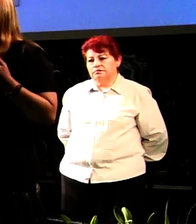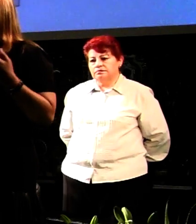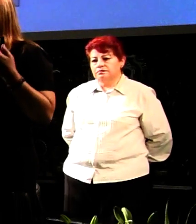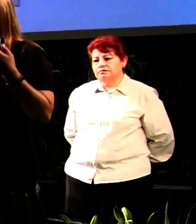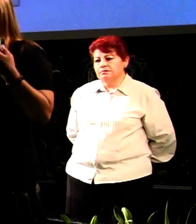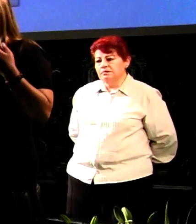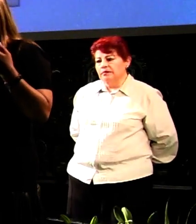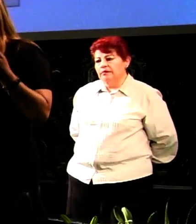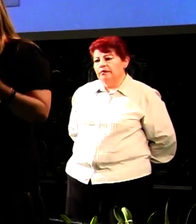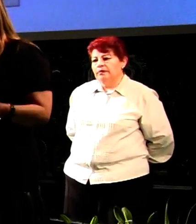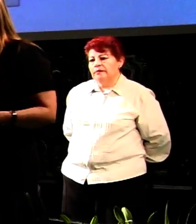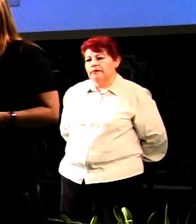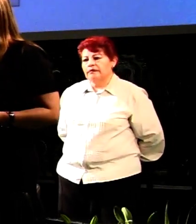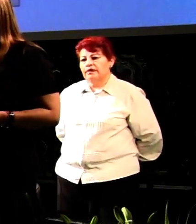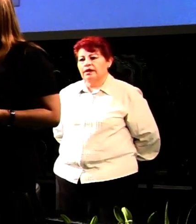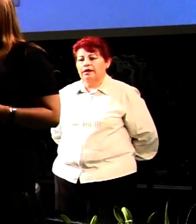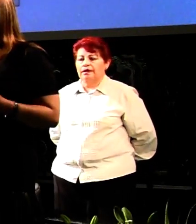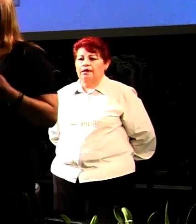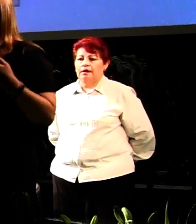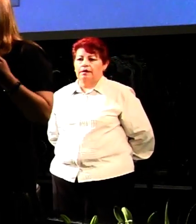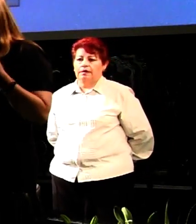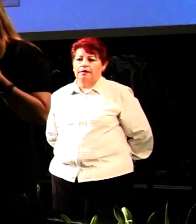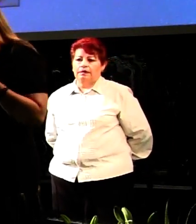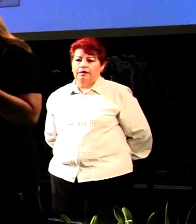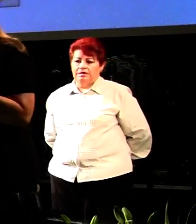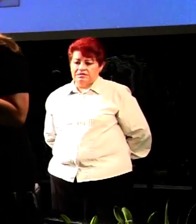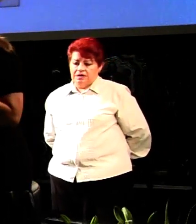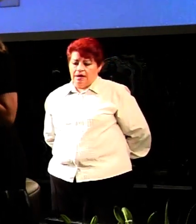forma también se lastima la